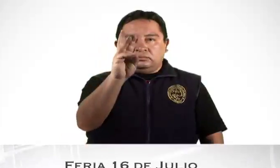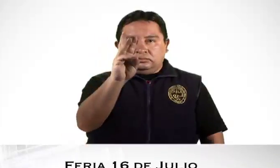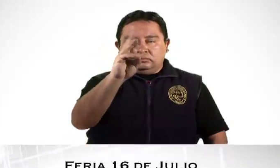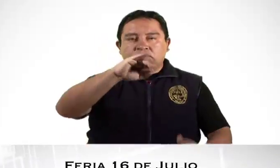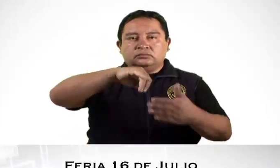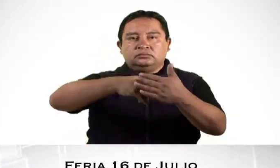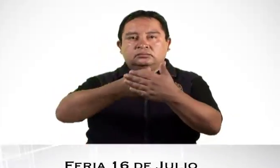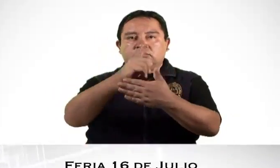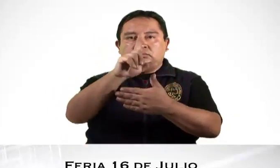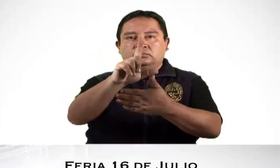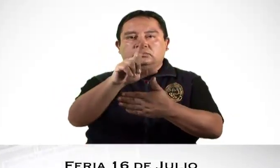16 de julio.